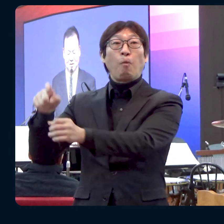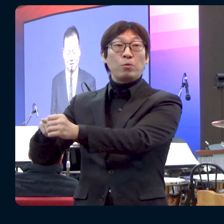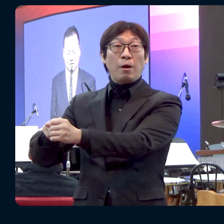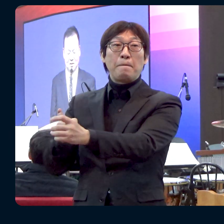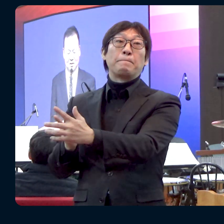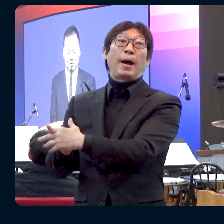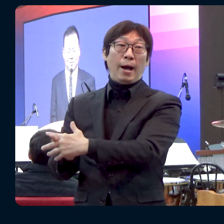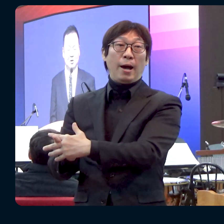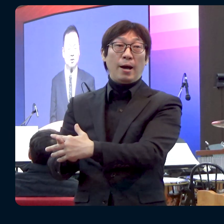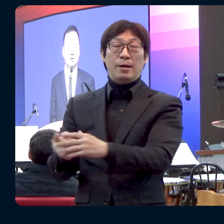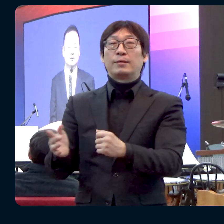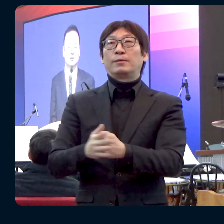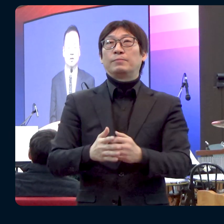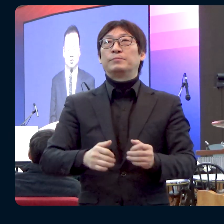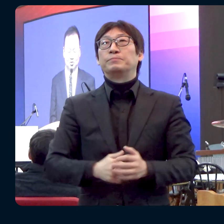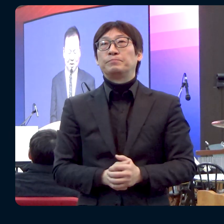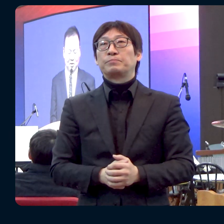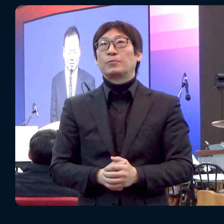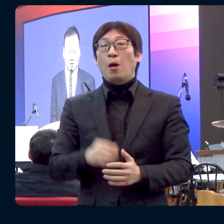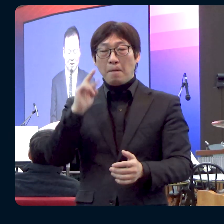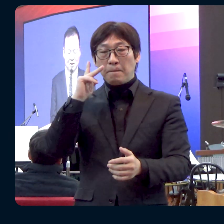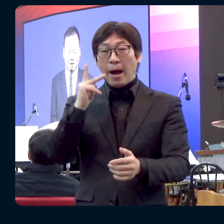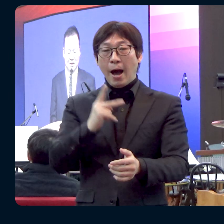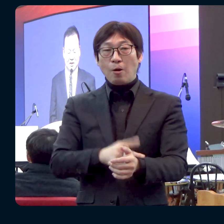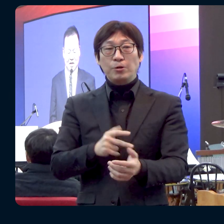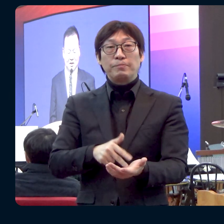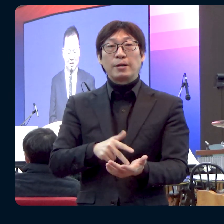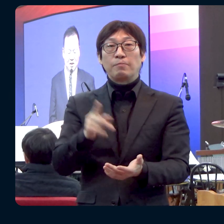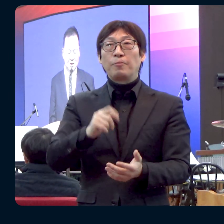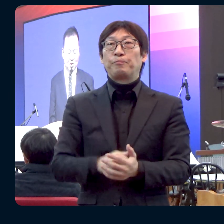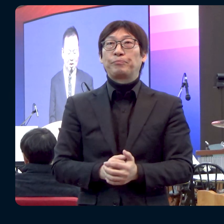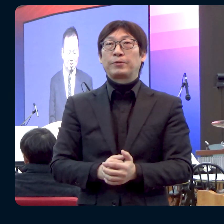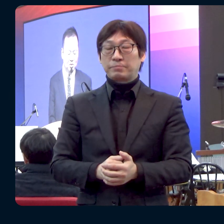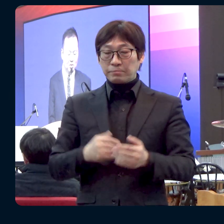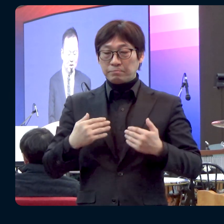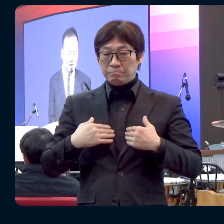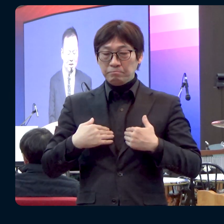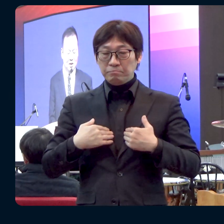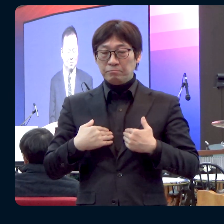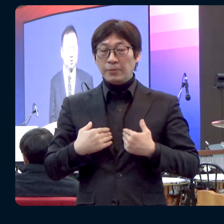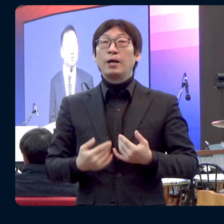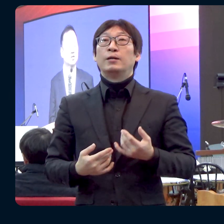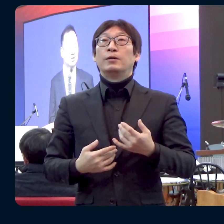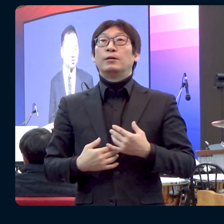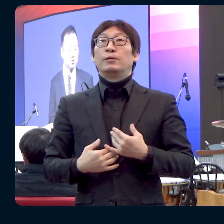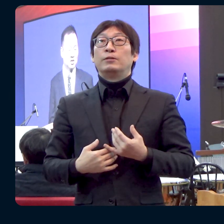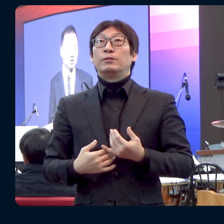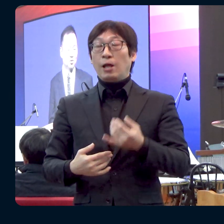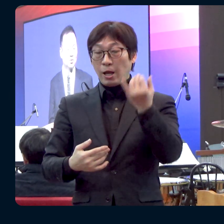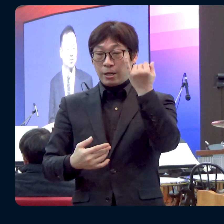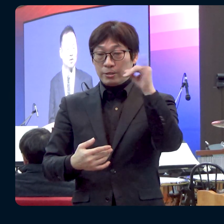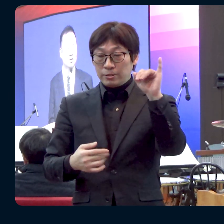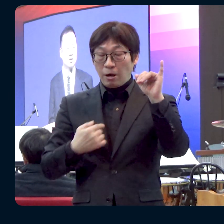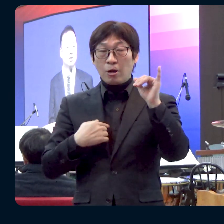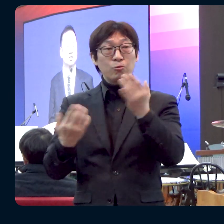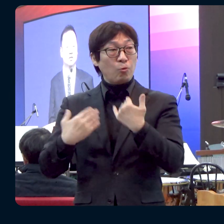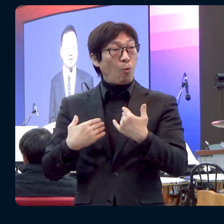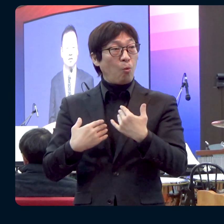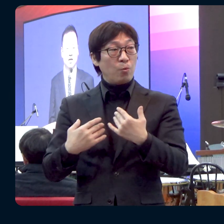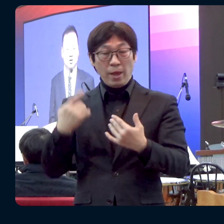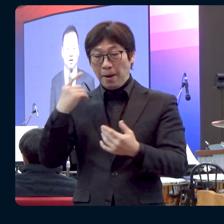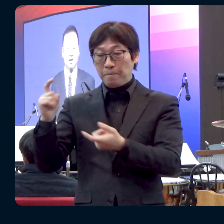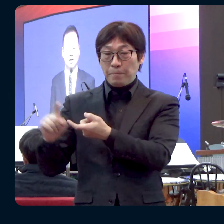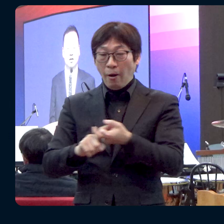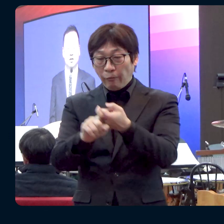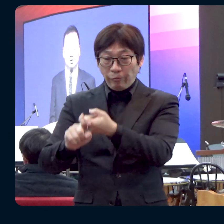간파했습니다. 그리고 바울은 누가 되었든지 자기를 인정해주고 자기 편을 들어줄지라도